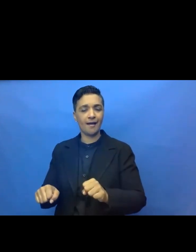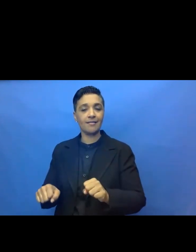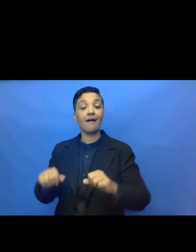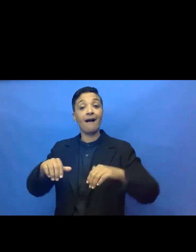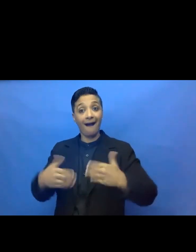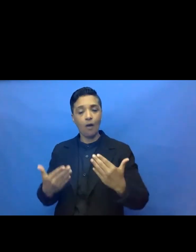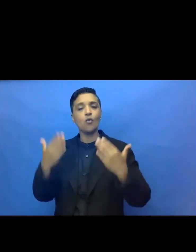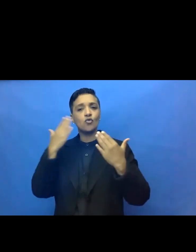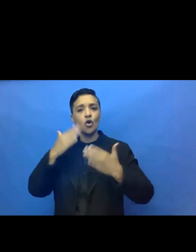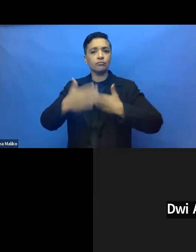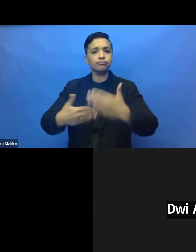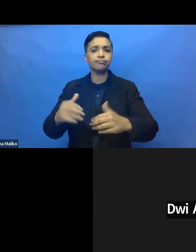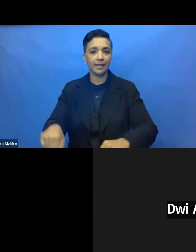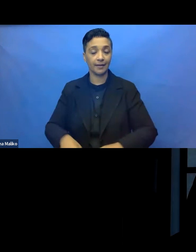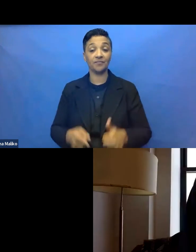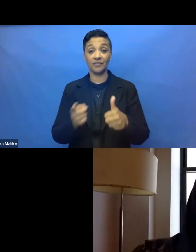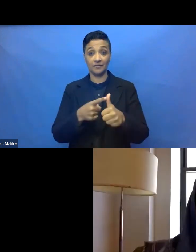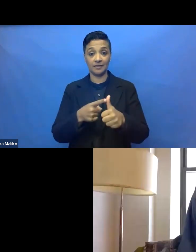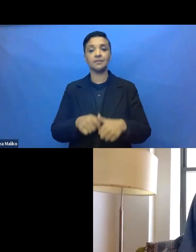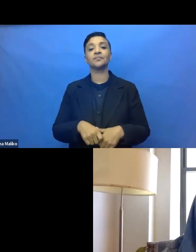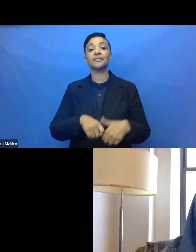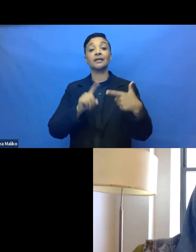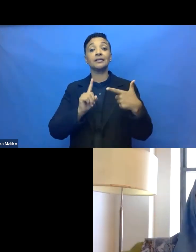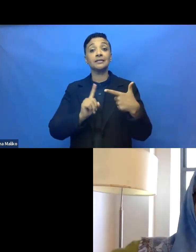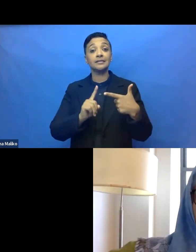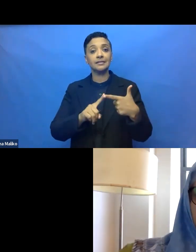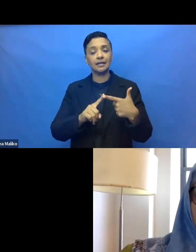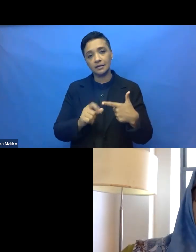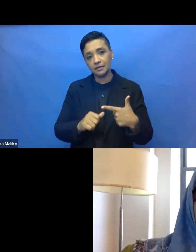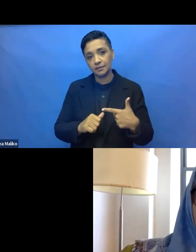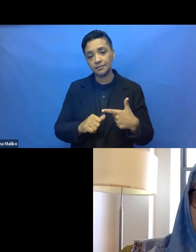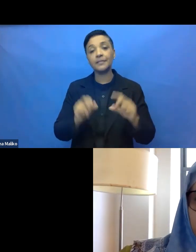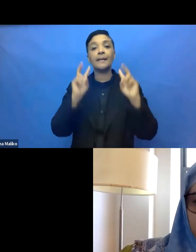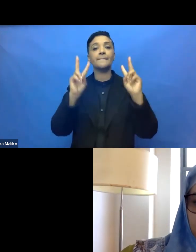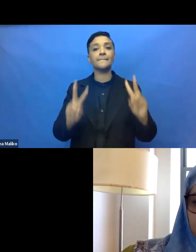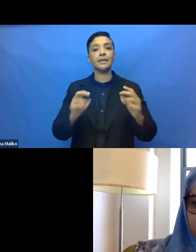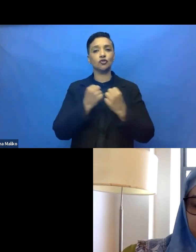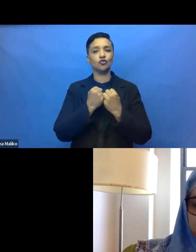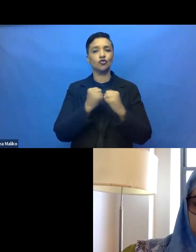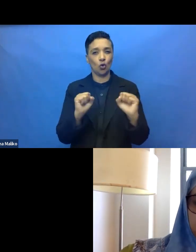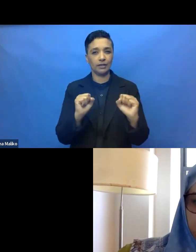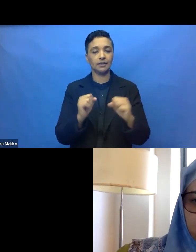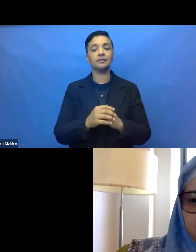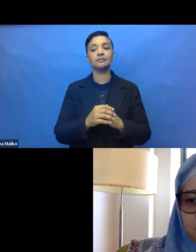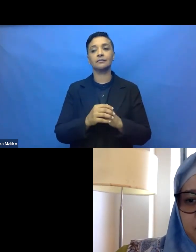on sera assis à la table. Deuxièmement, par rapport